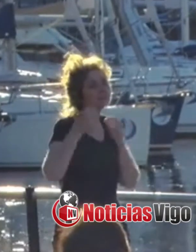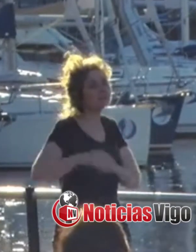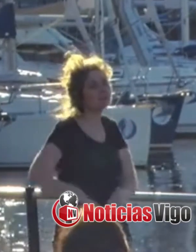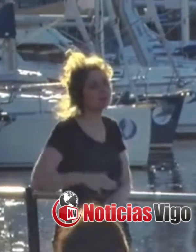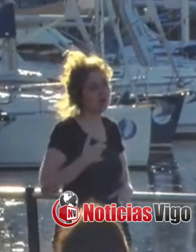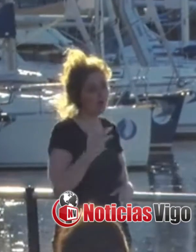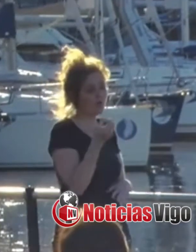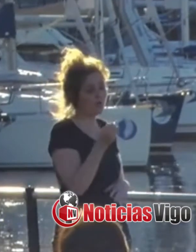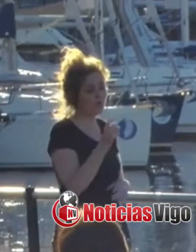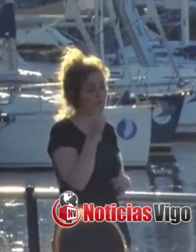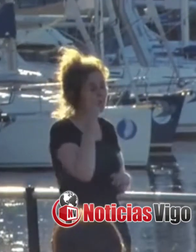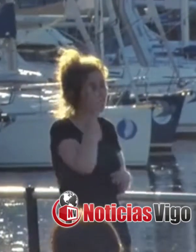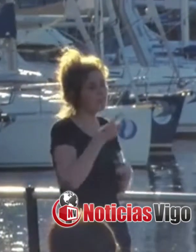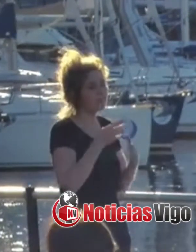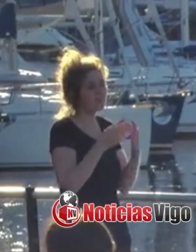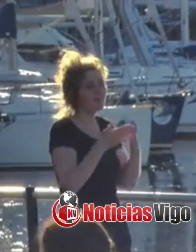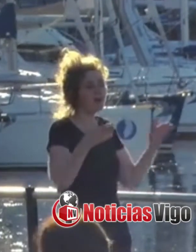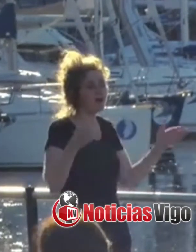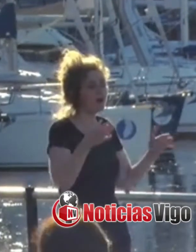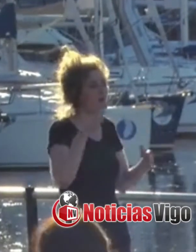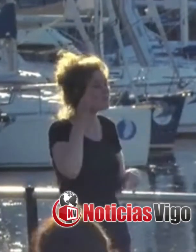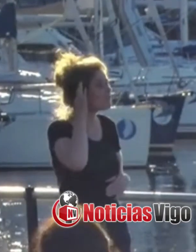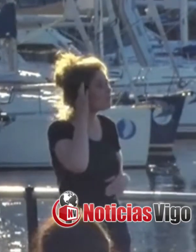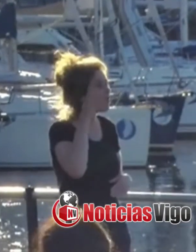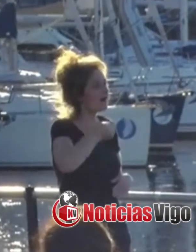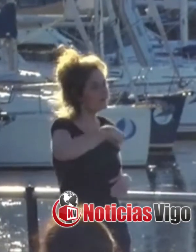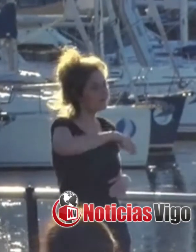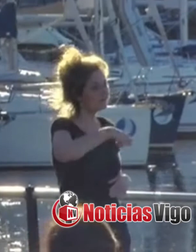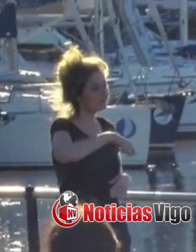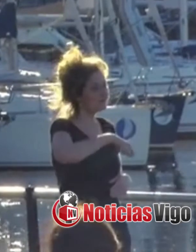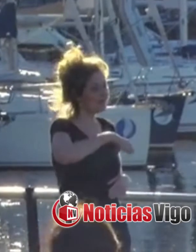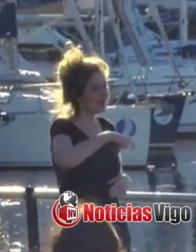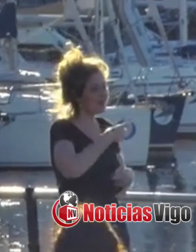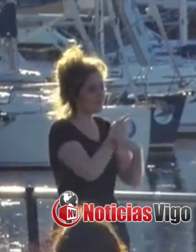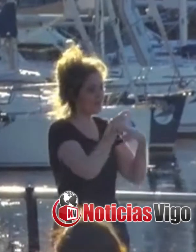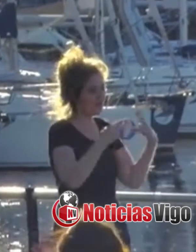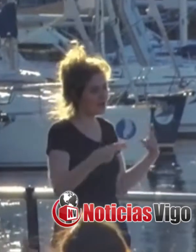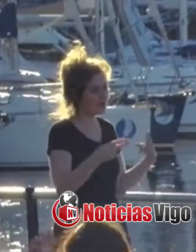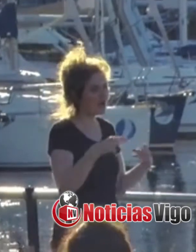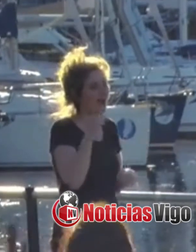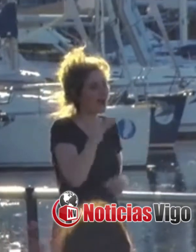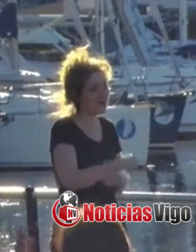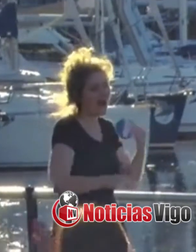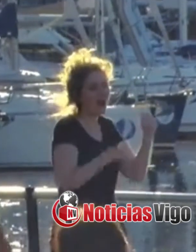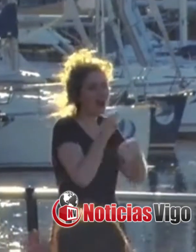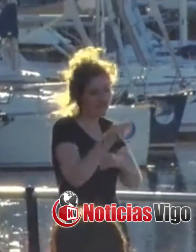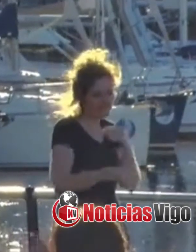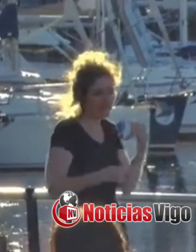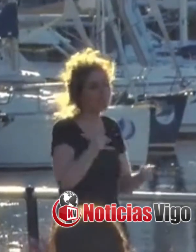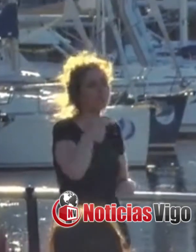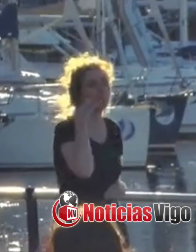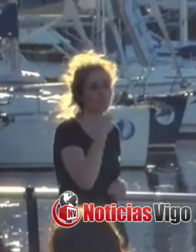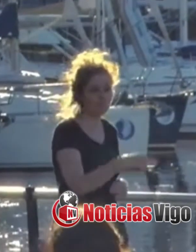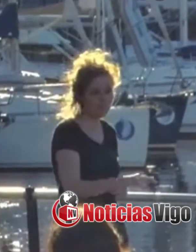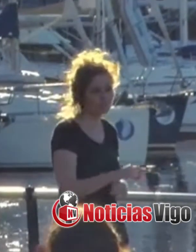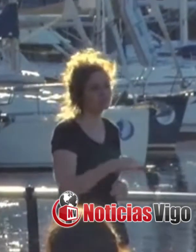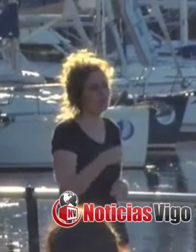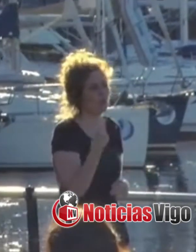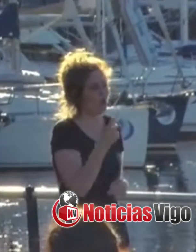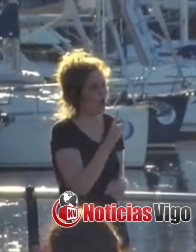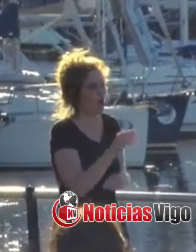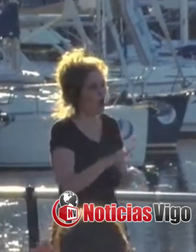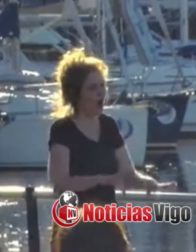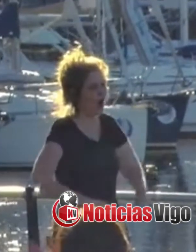e poñer por primeira vez a unha muller na presidencia da Xunta. E imos facer o posible, non